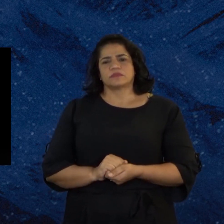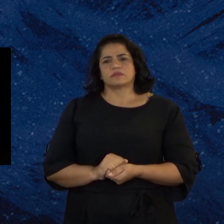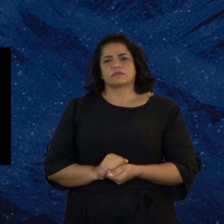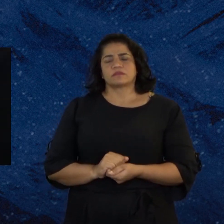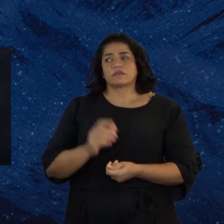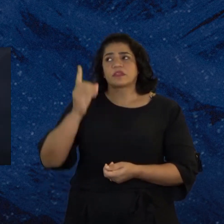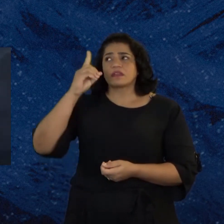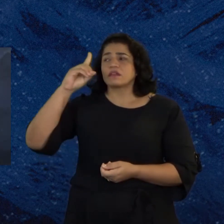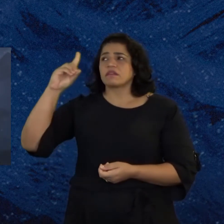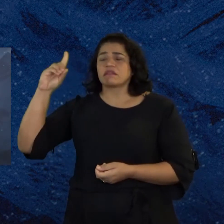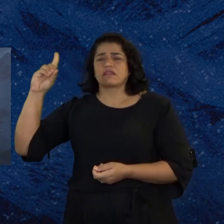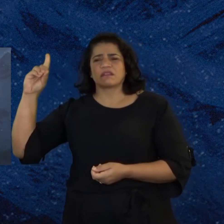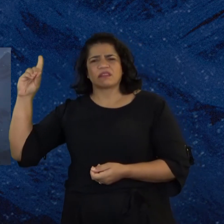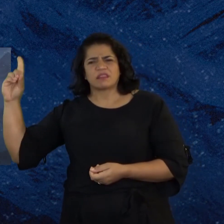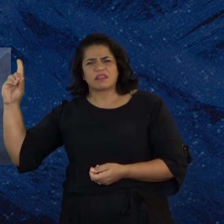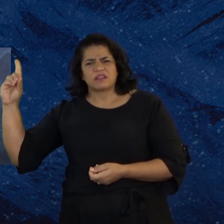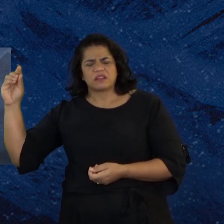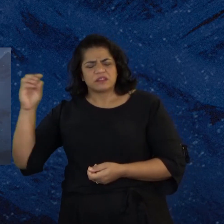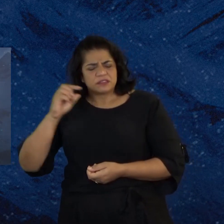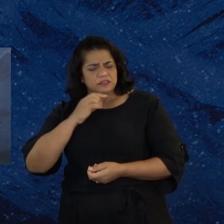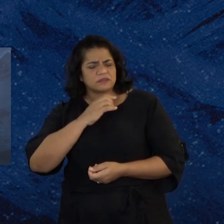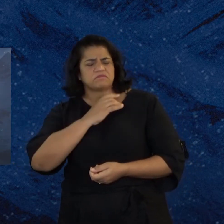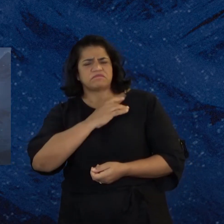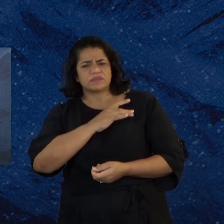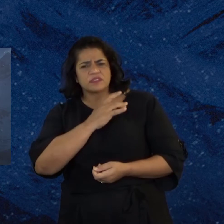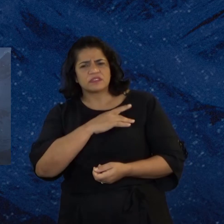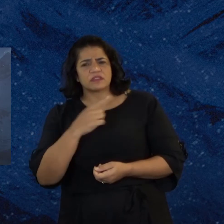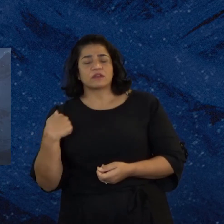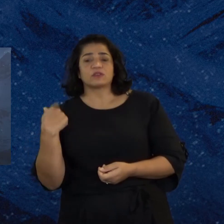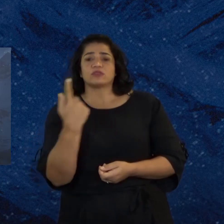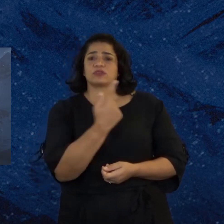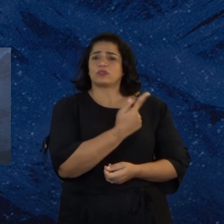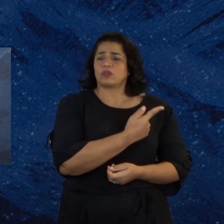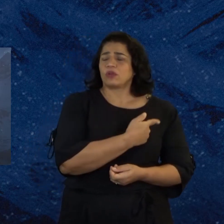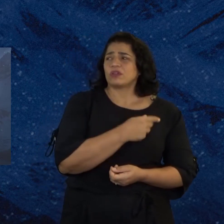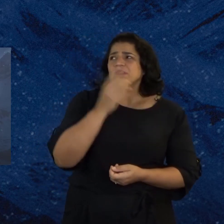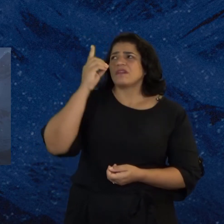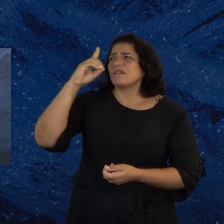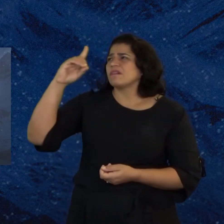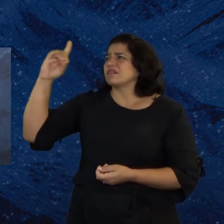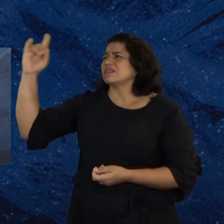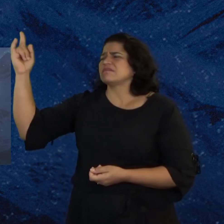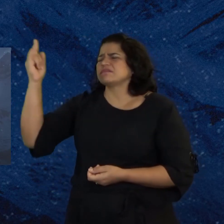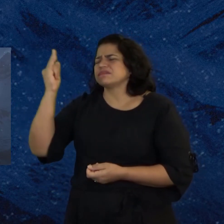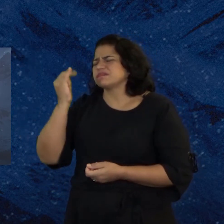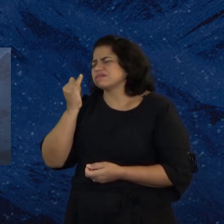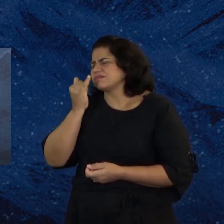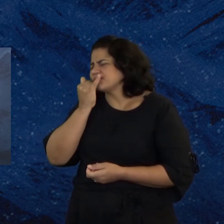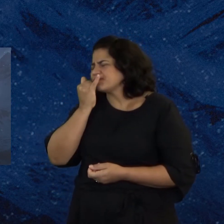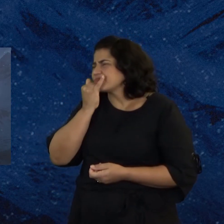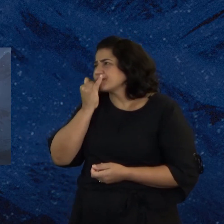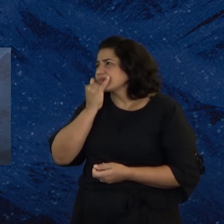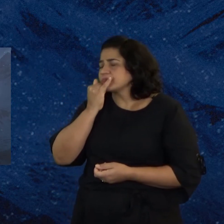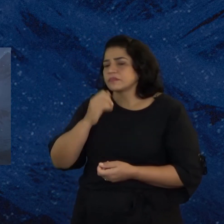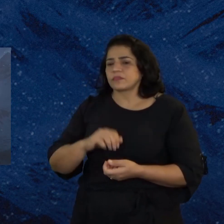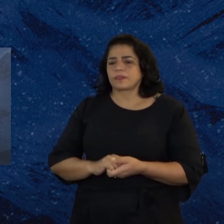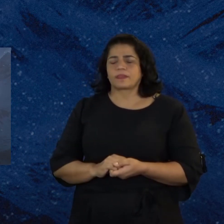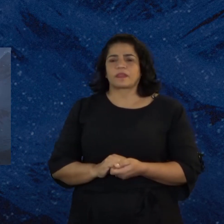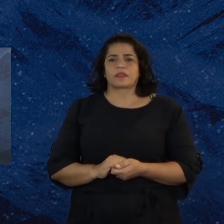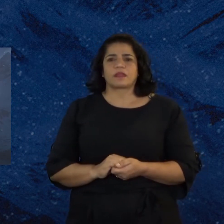Que Deus tenha misericórdia de nós. Sê propício a nós. Ele usou aqui uma